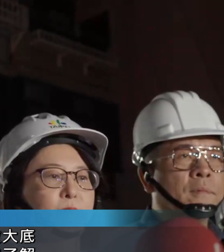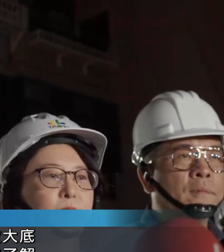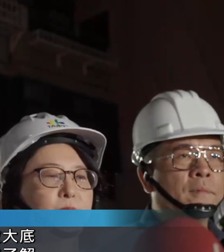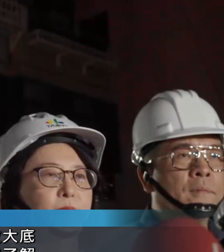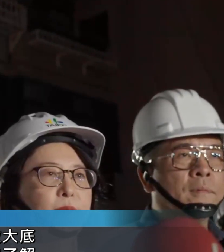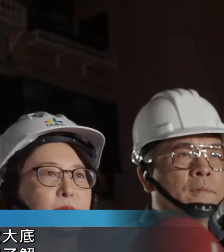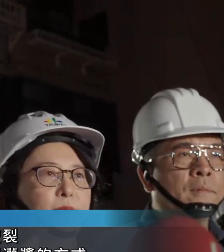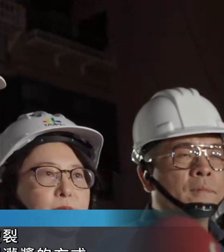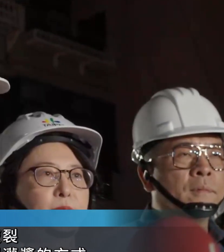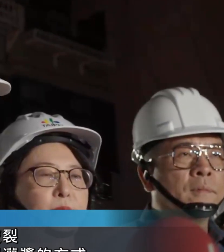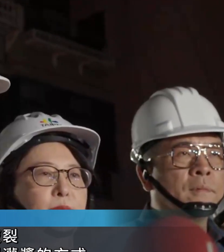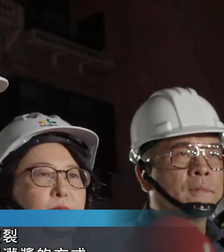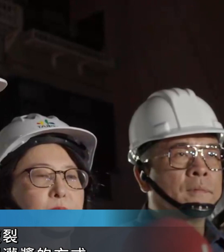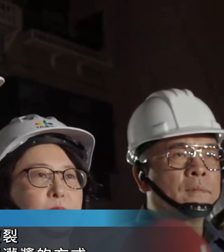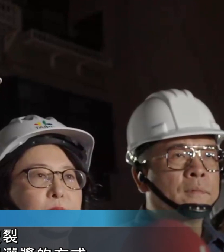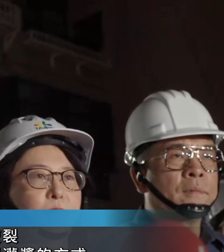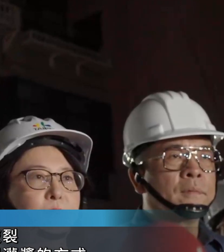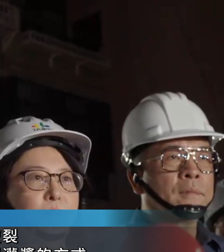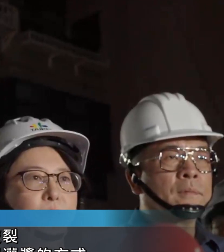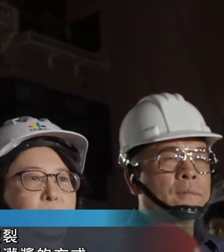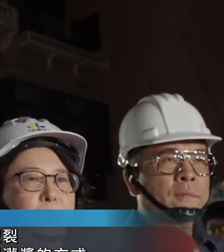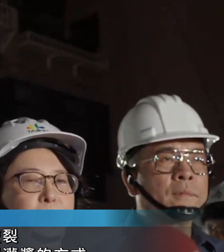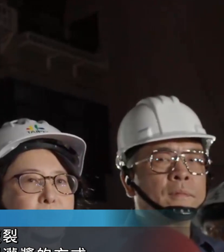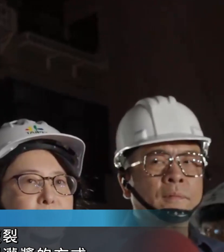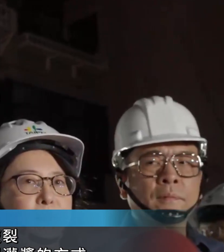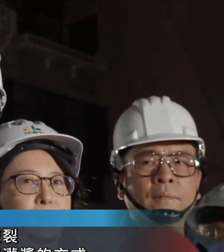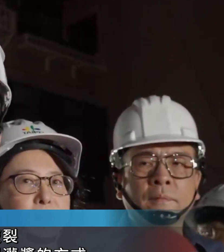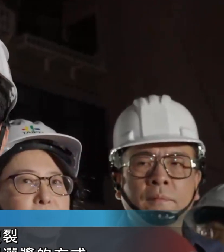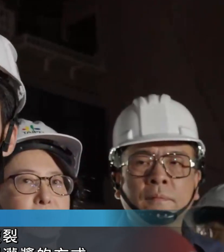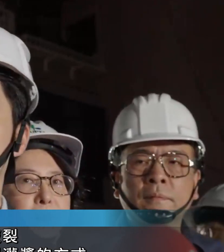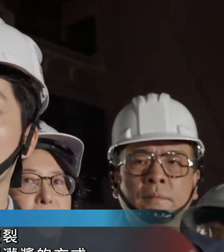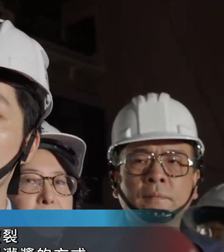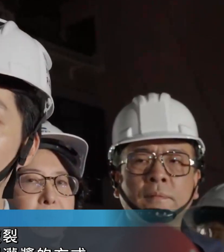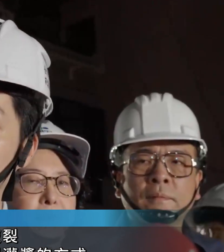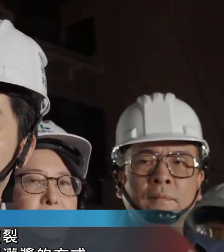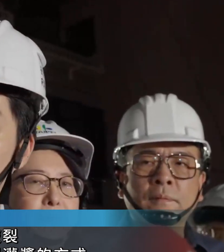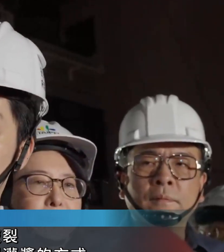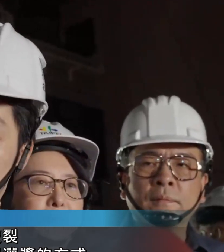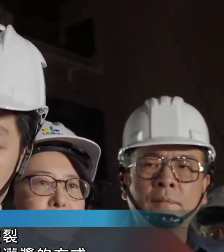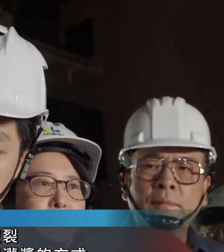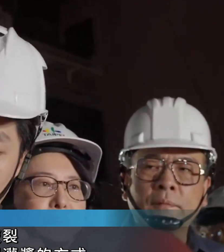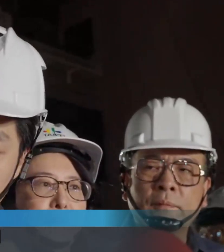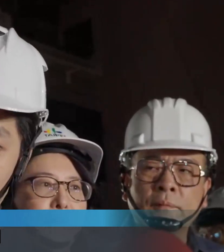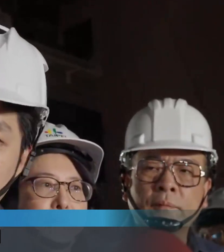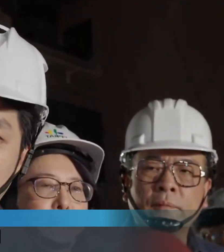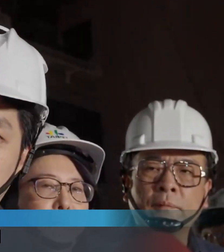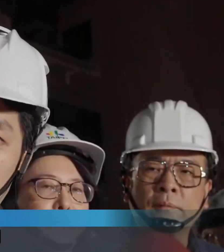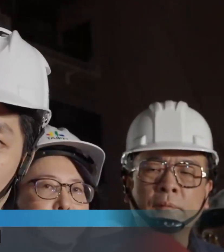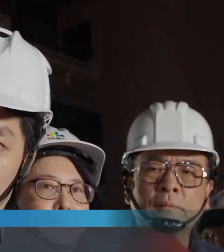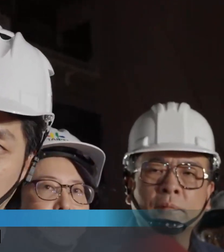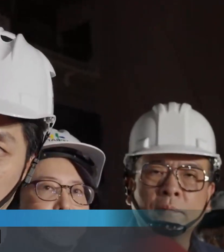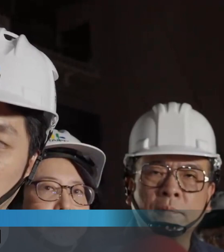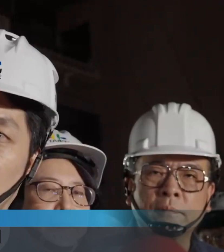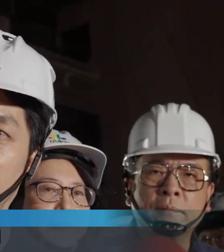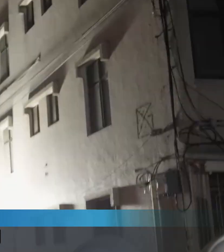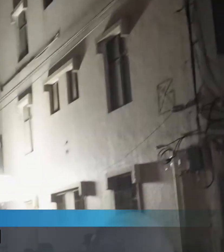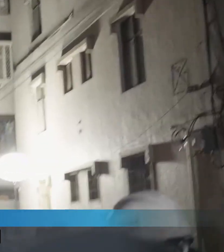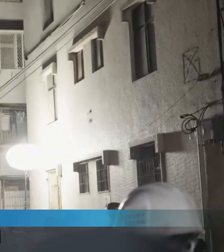解是连续壁都有破裂，所以我们即刻的用灌浆的方式让压力再把它撑回。当然，他